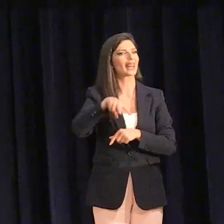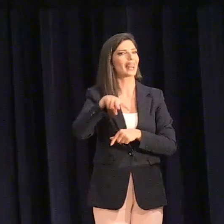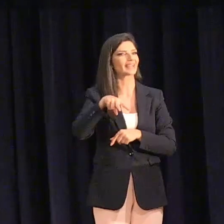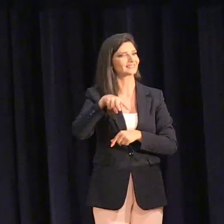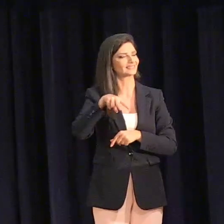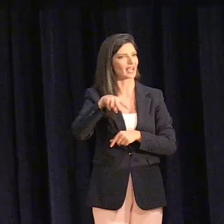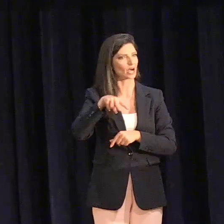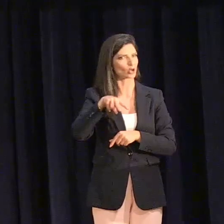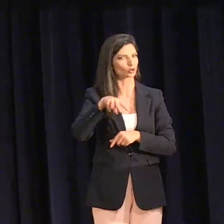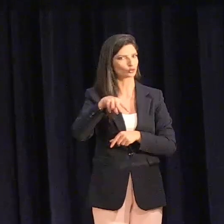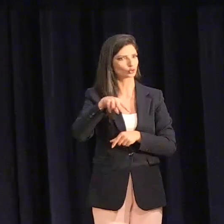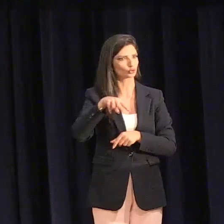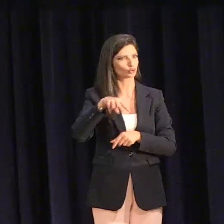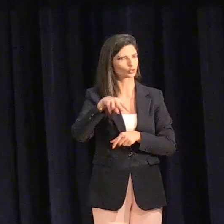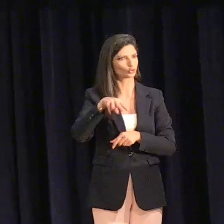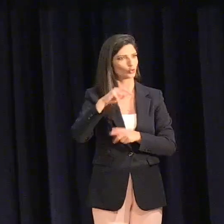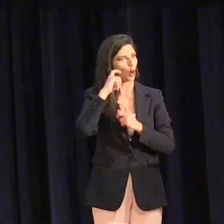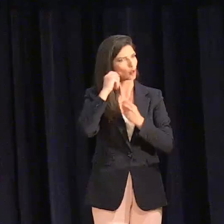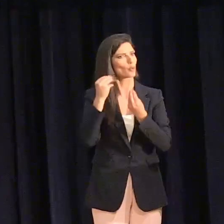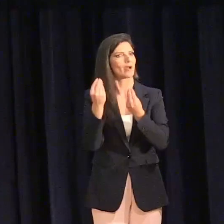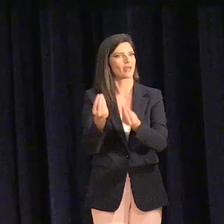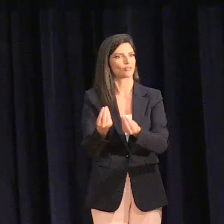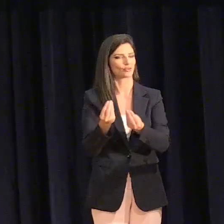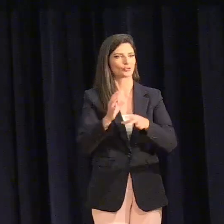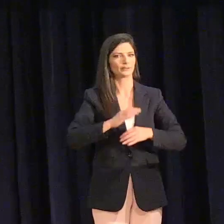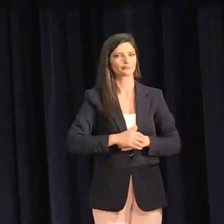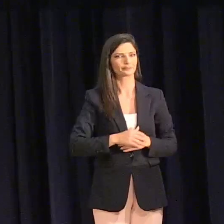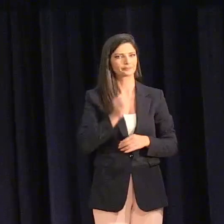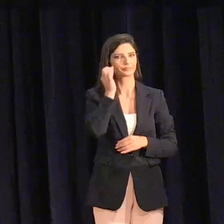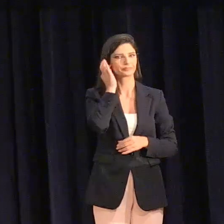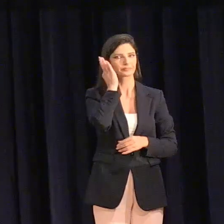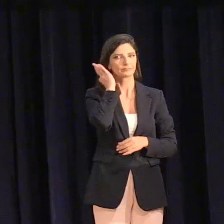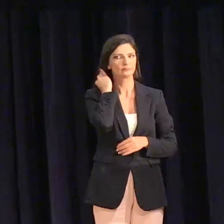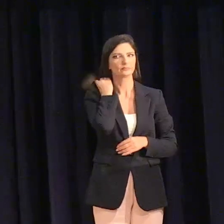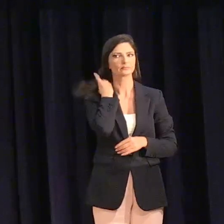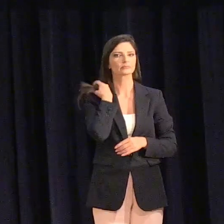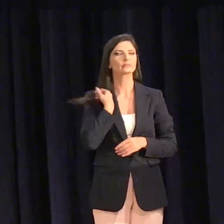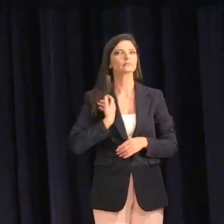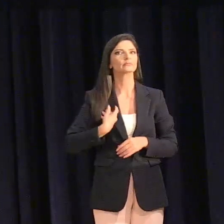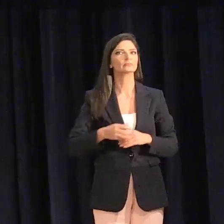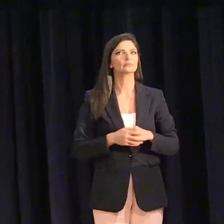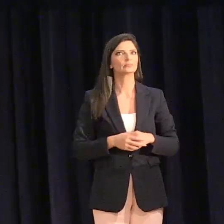ποδηλασίας Αγίου Λαζάρου.